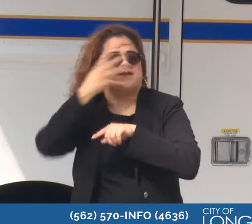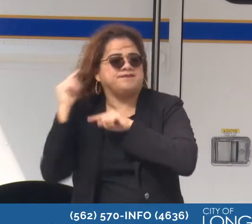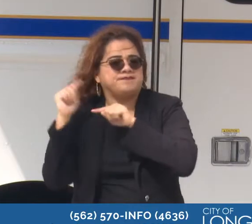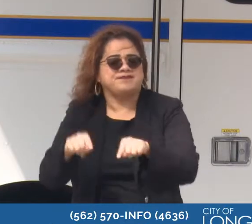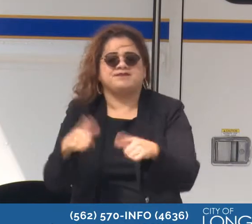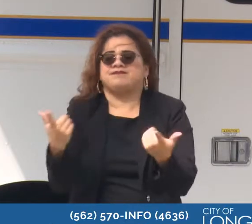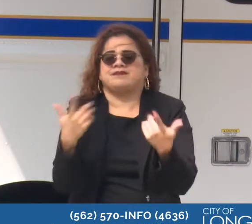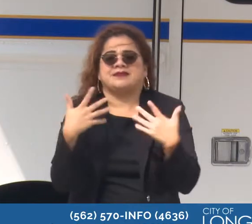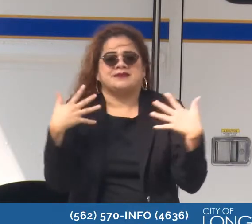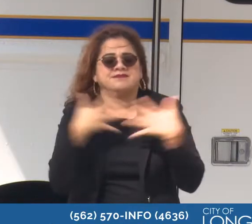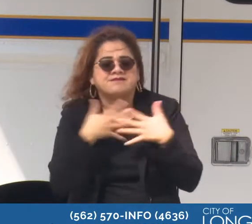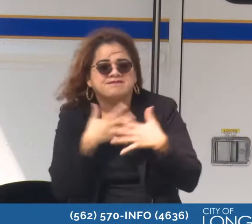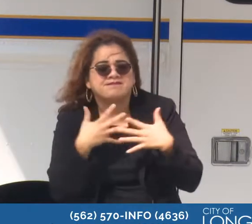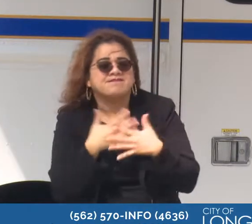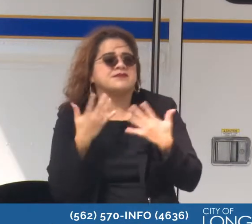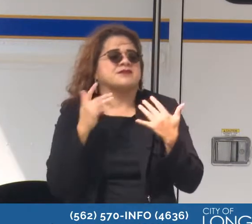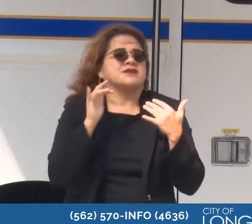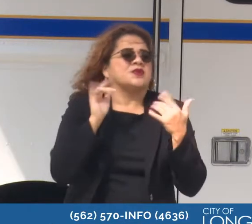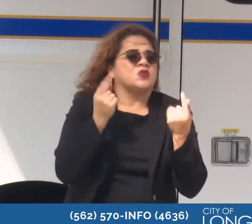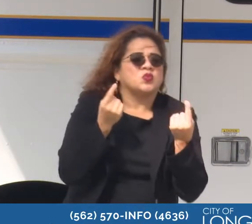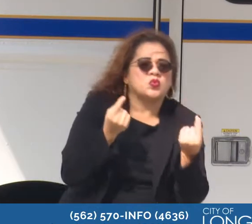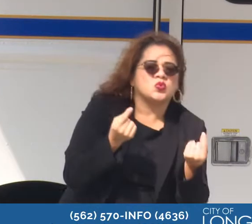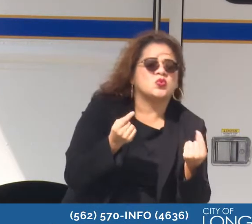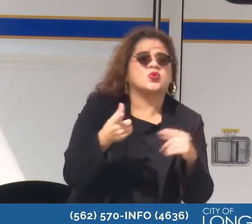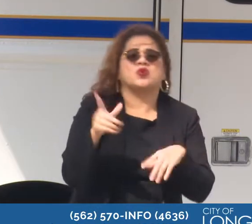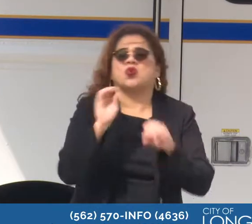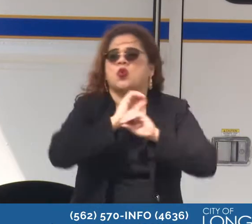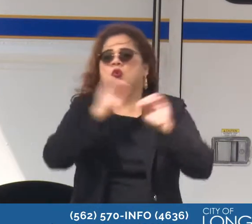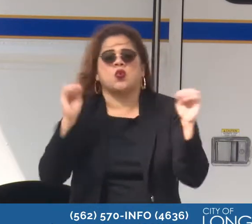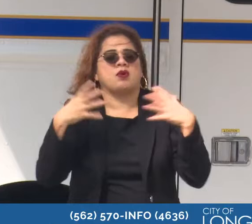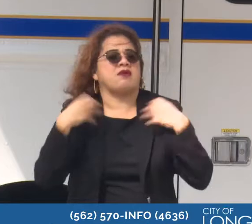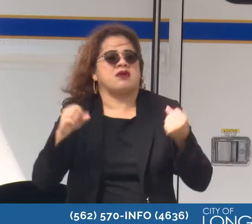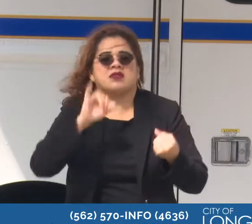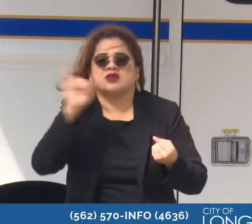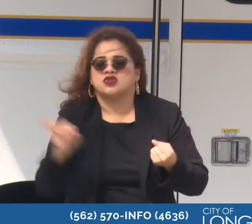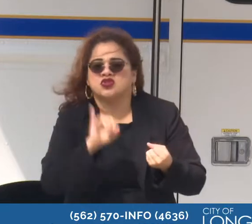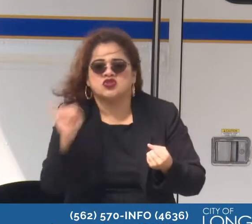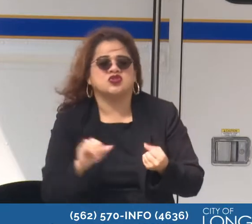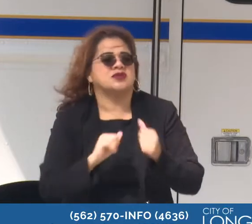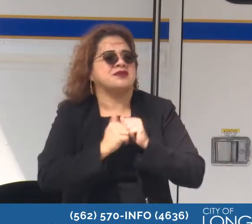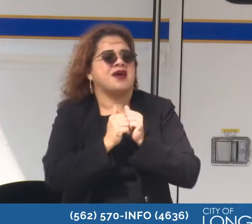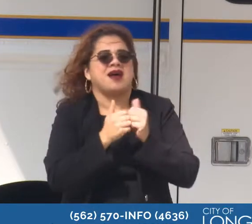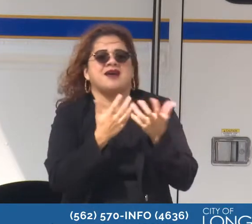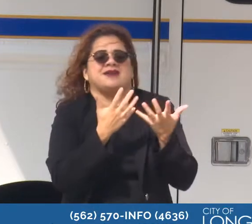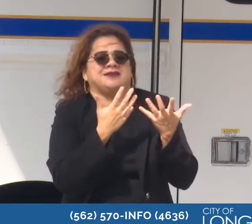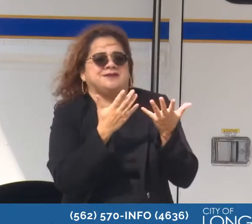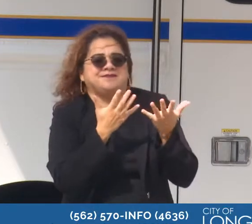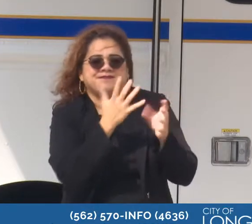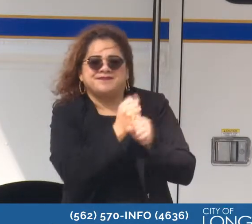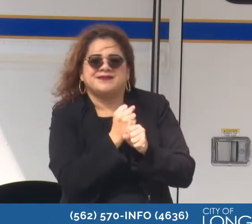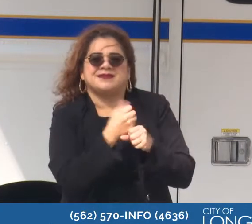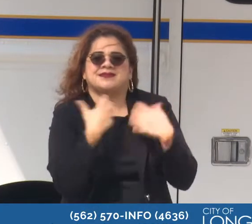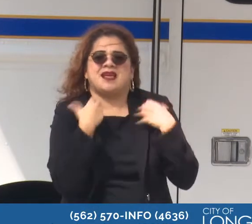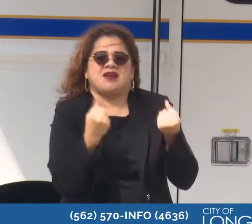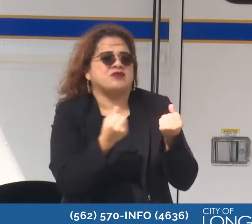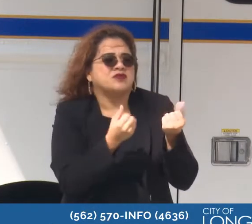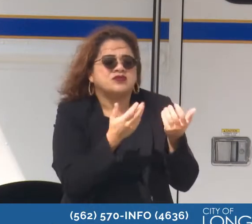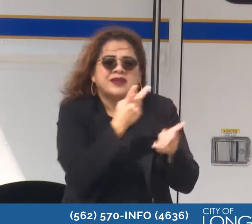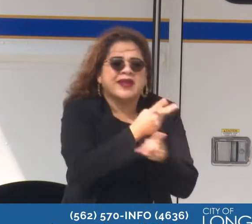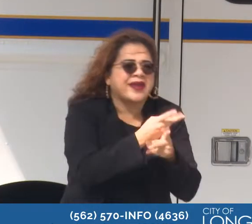acceso a aseguranza y ayuda médica. También sabemos que nuestra comunidad